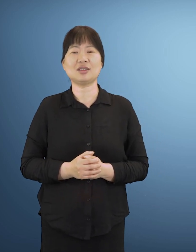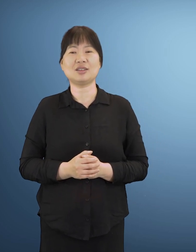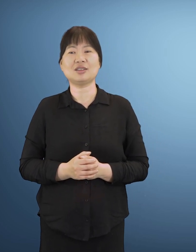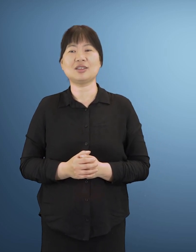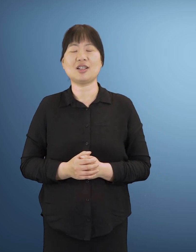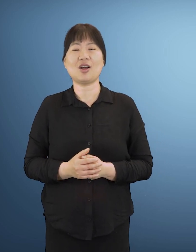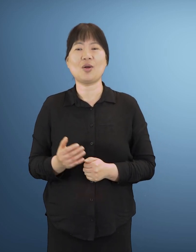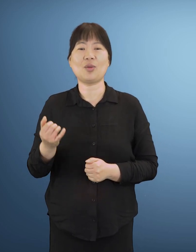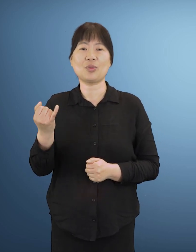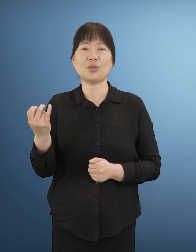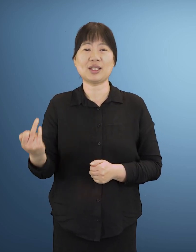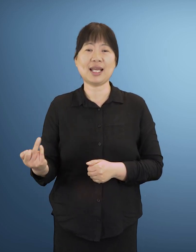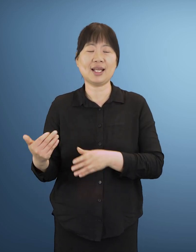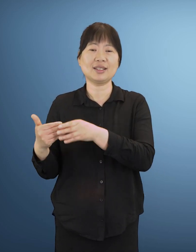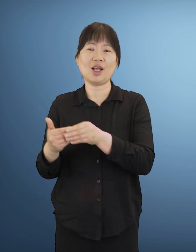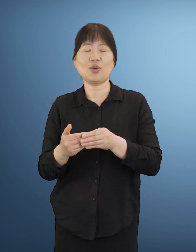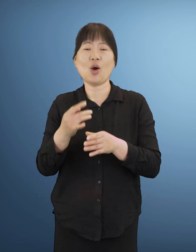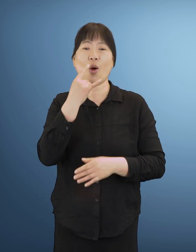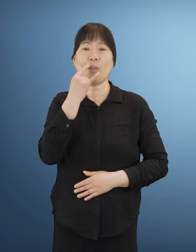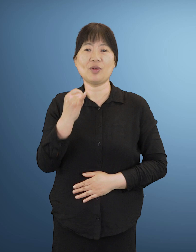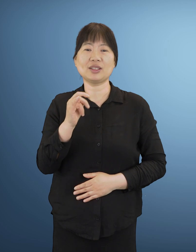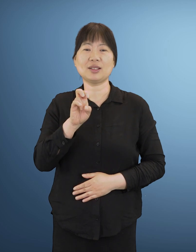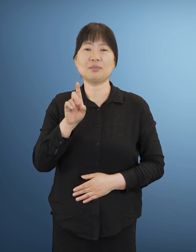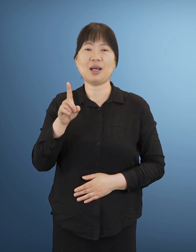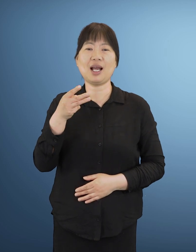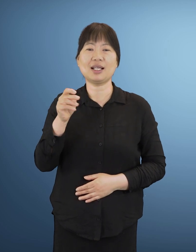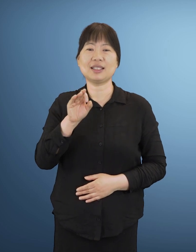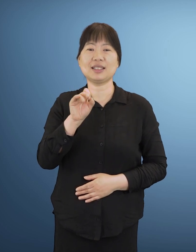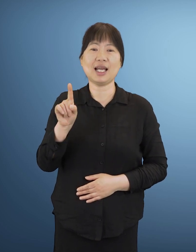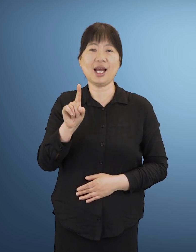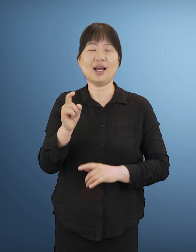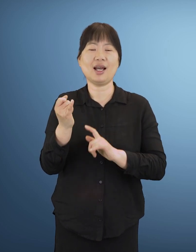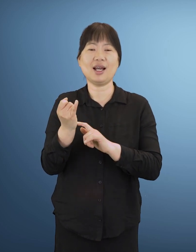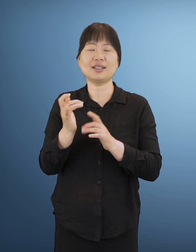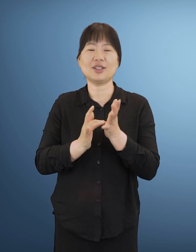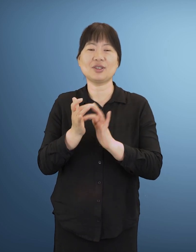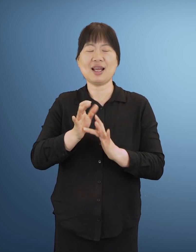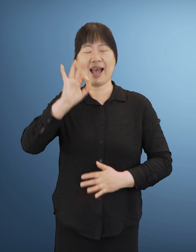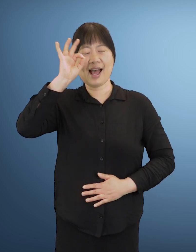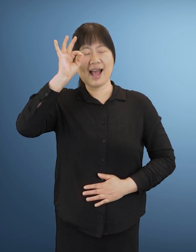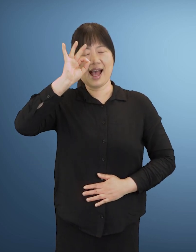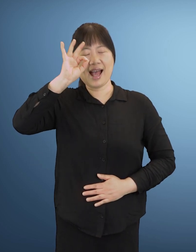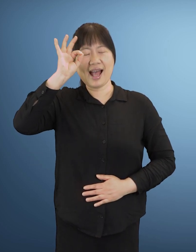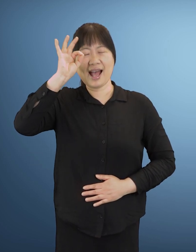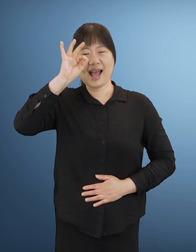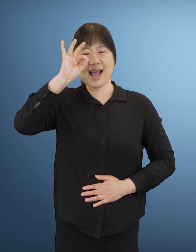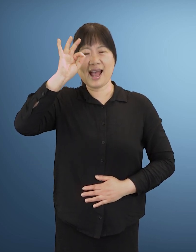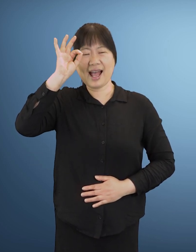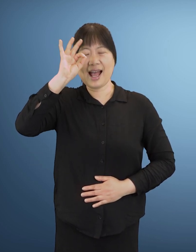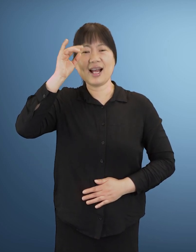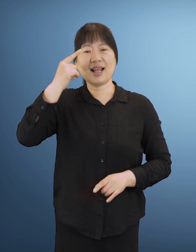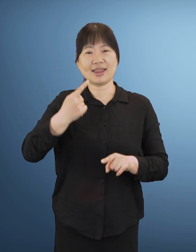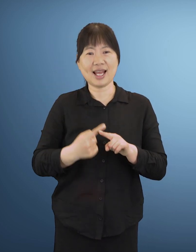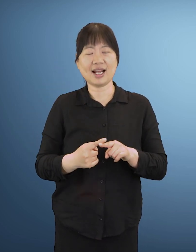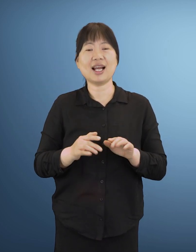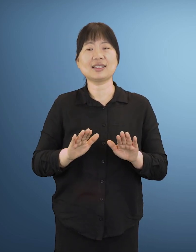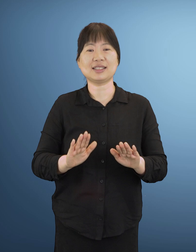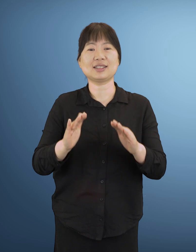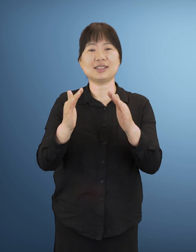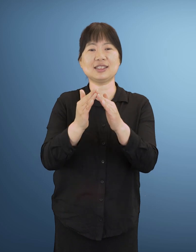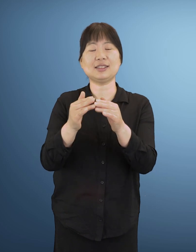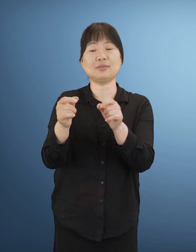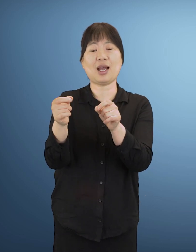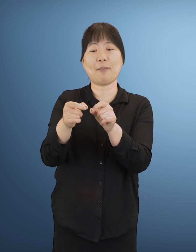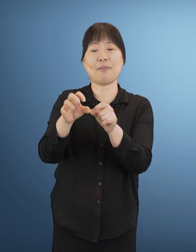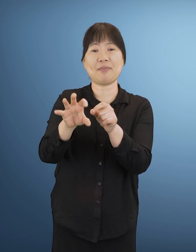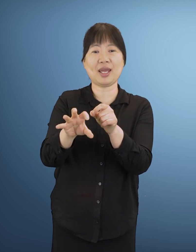동생들을 데리고 어머니 마리아께서 예수님을 찾아 수소문을 하다가 이 집 문 앞에까지